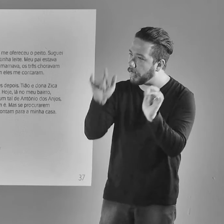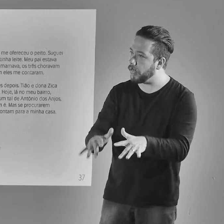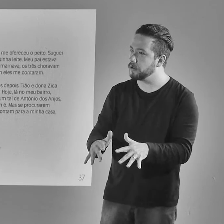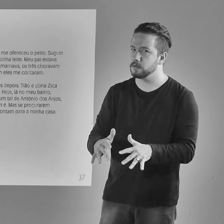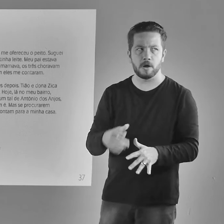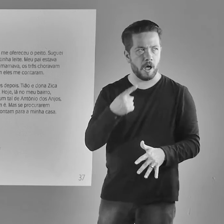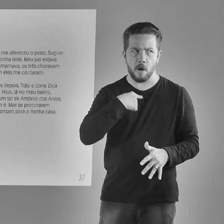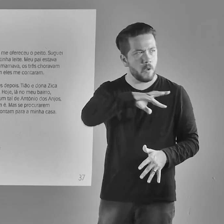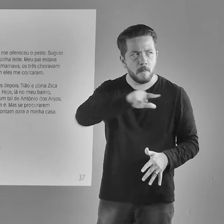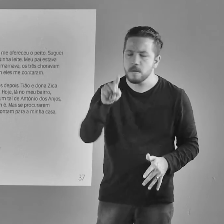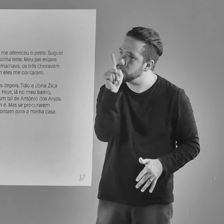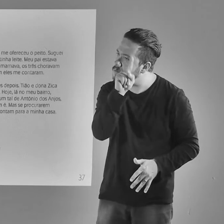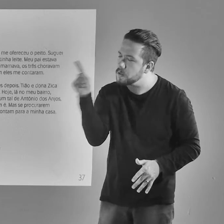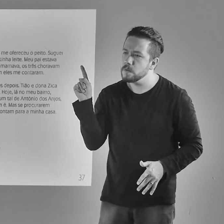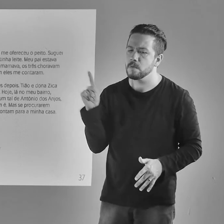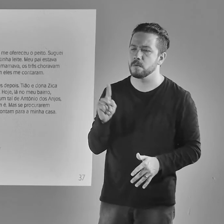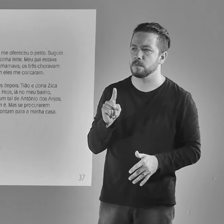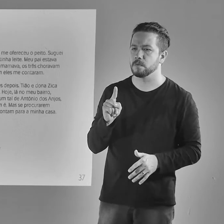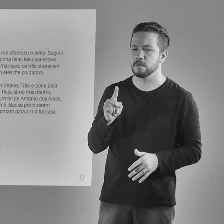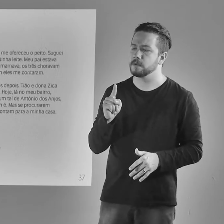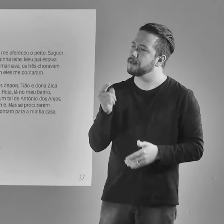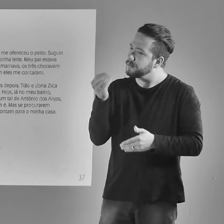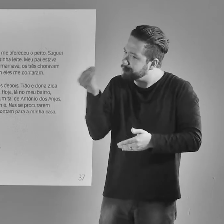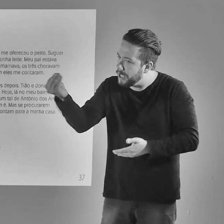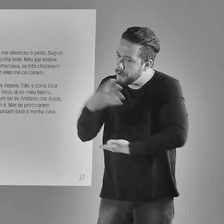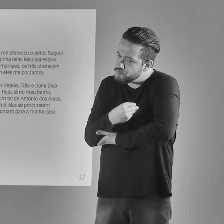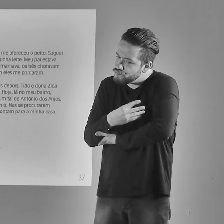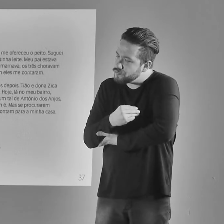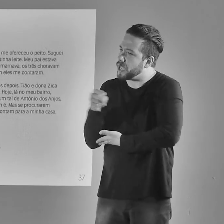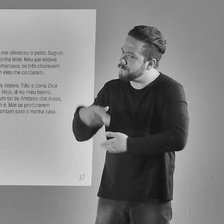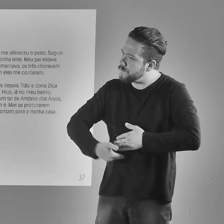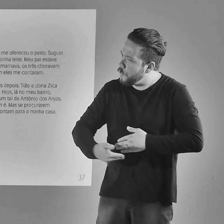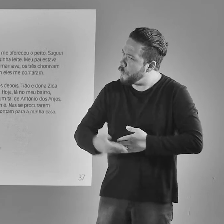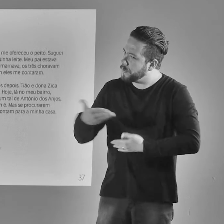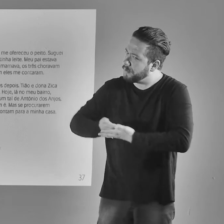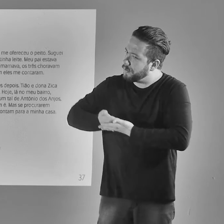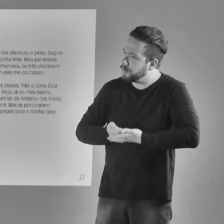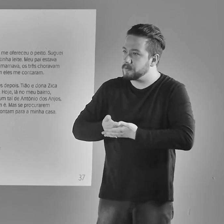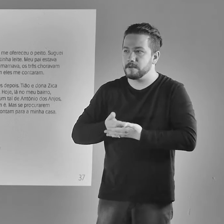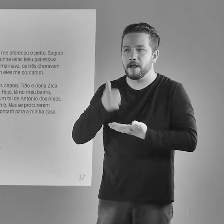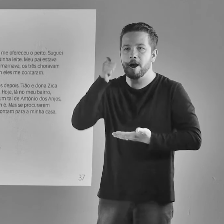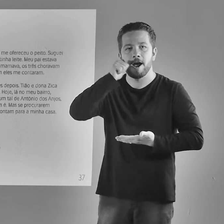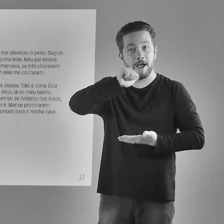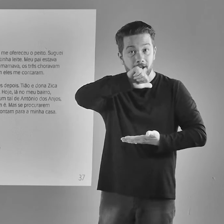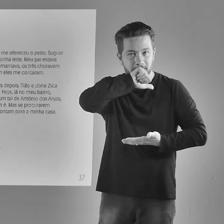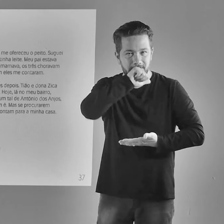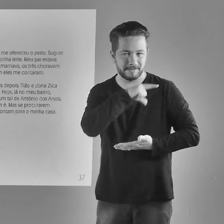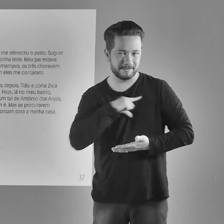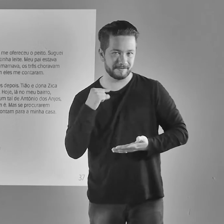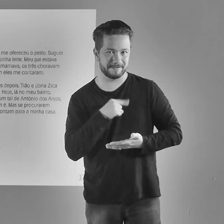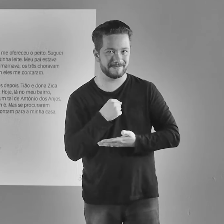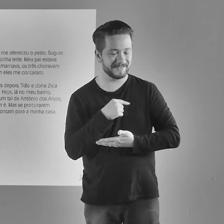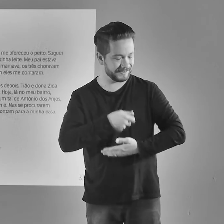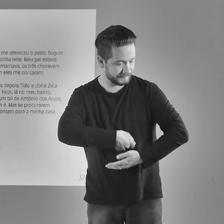é roubado. E dá logo o peito para esse menino que ele deve estar com fome. Minha mãe sorriu e